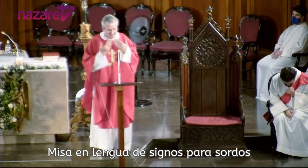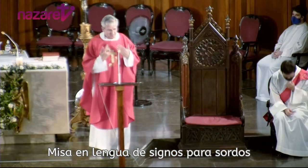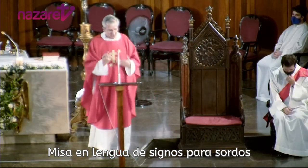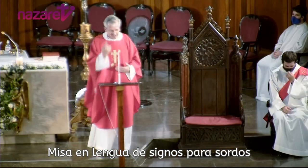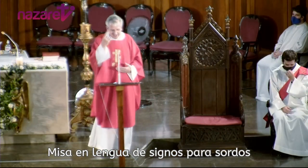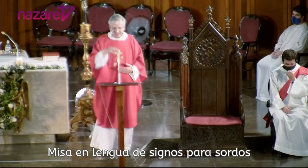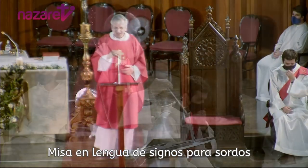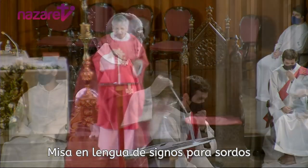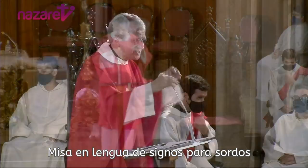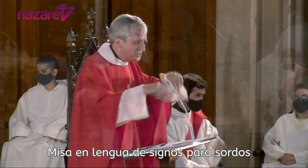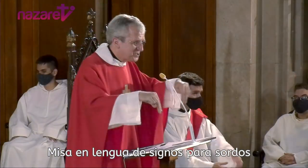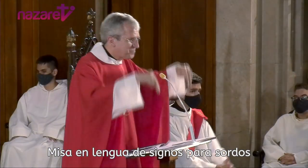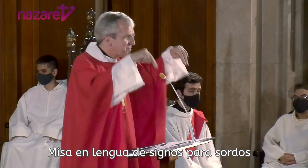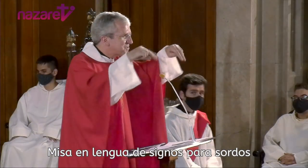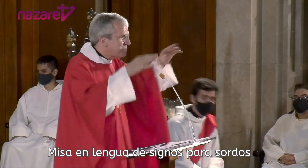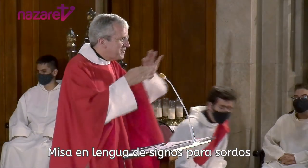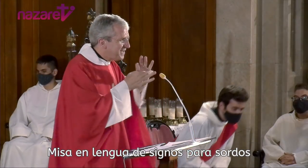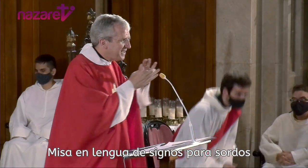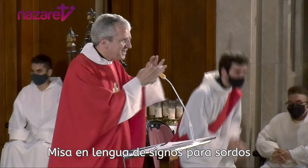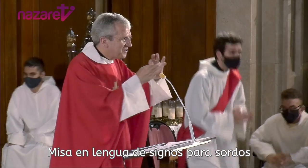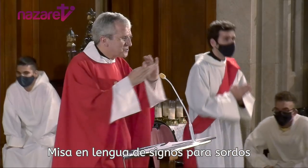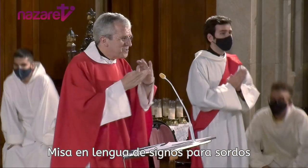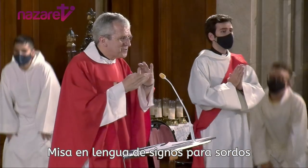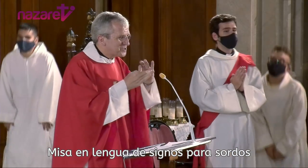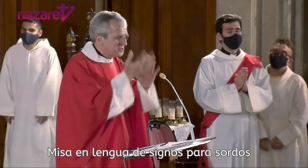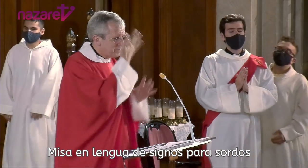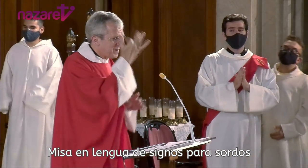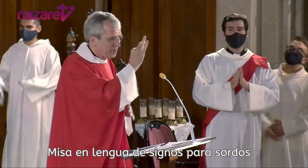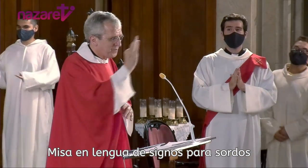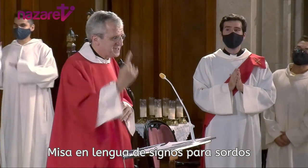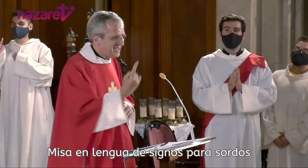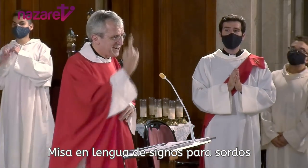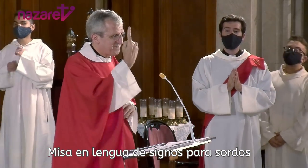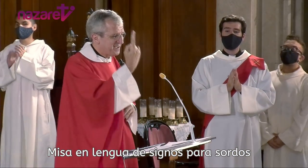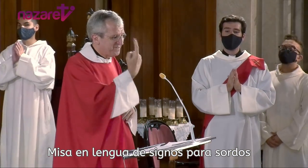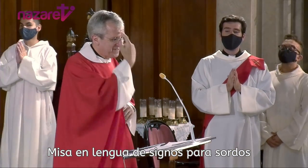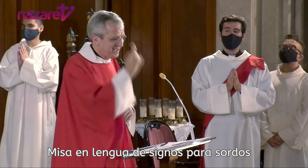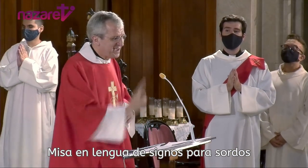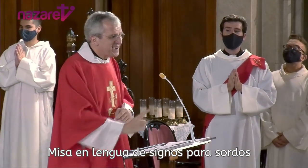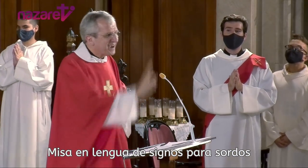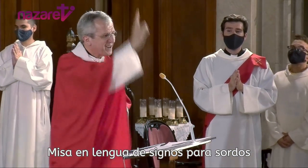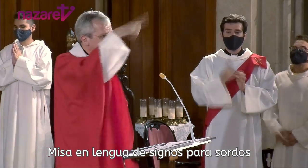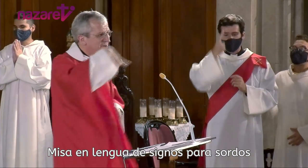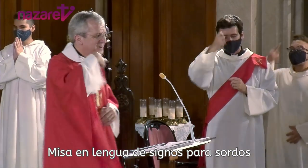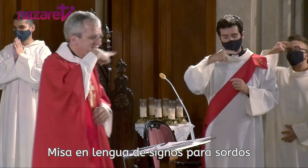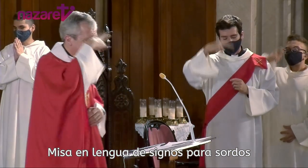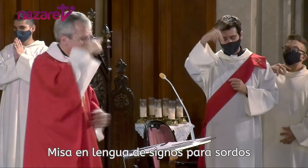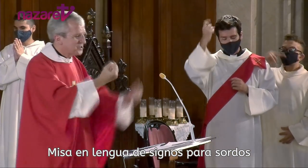Demos gracias a Dios, nos ponemos de pie y nos unimos para profesar la fe. Creo en Dios,